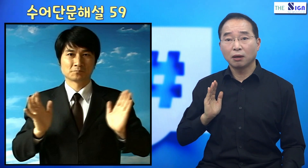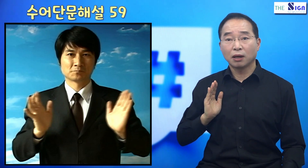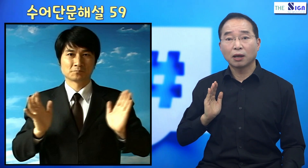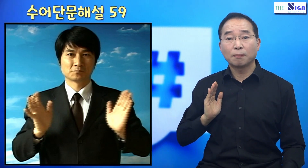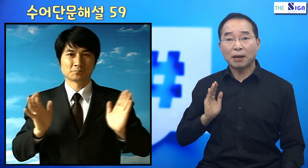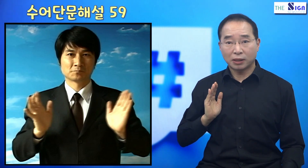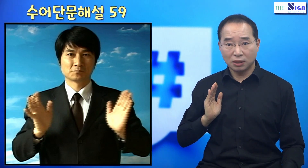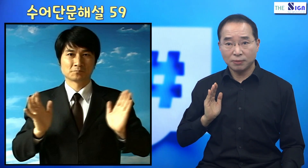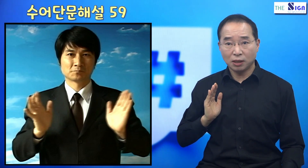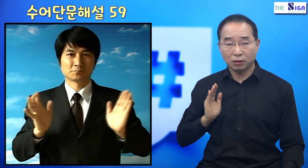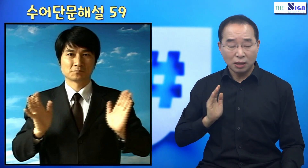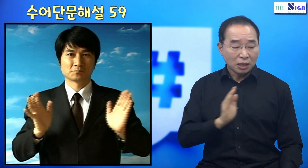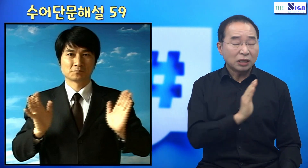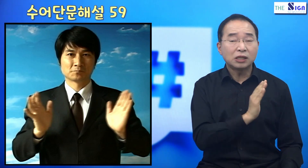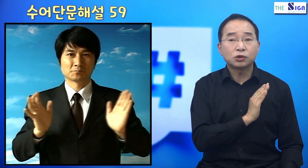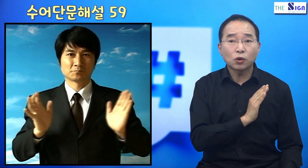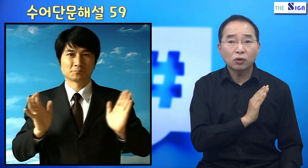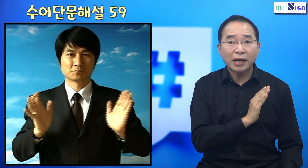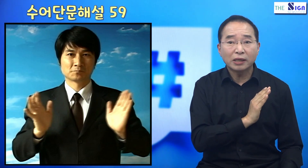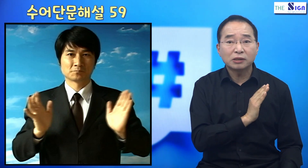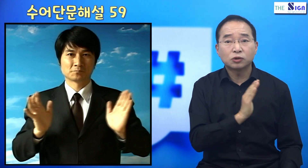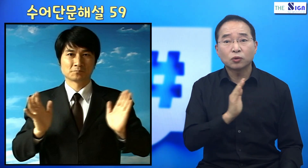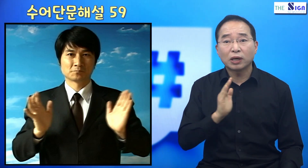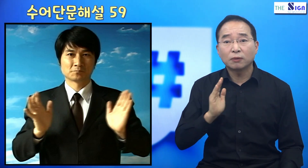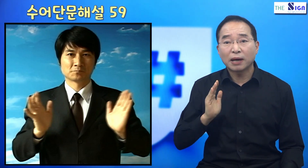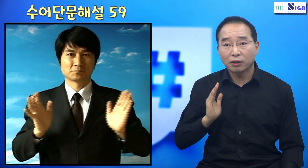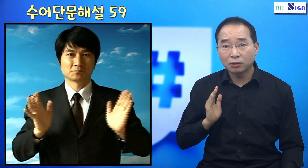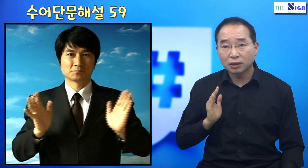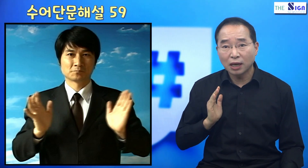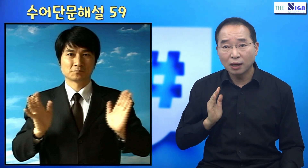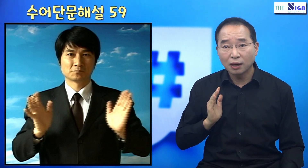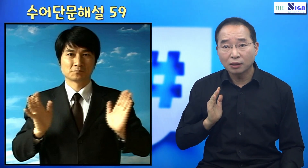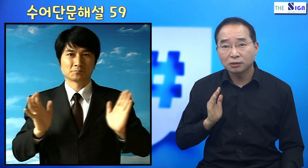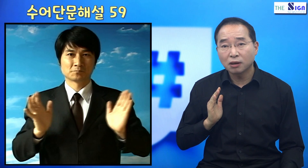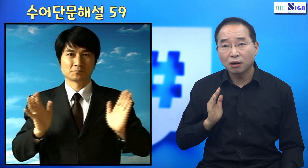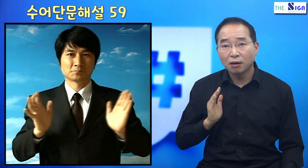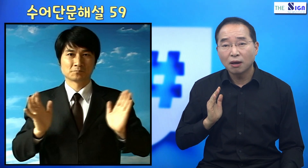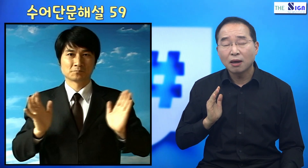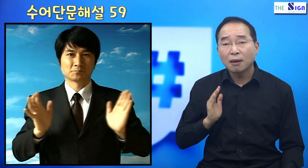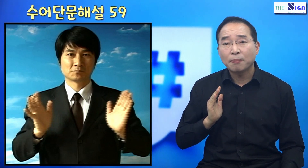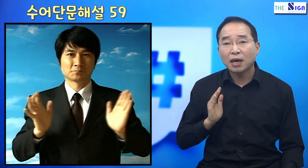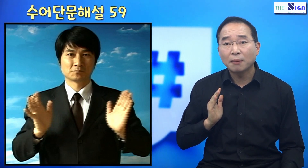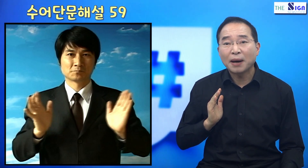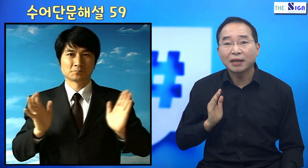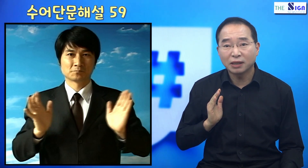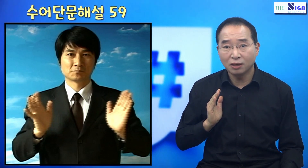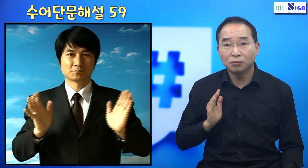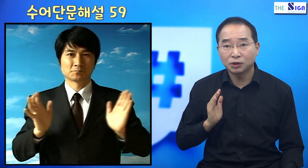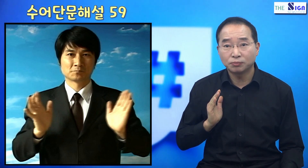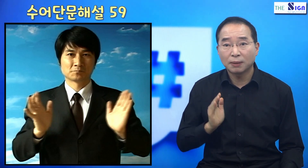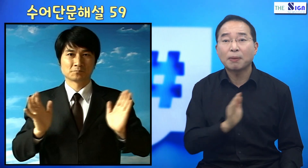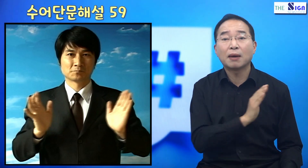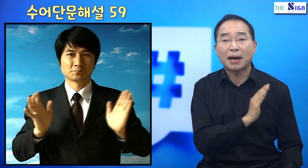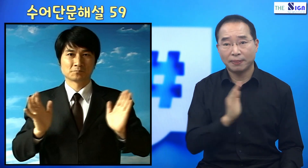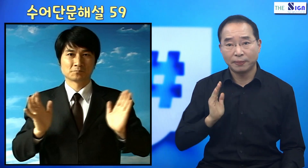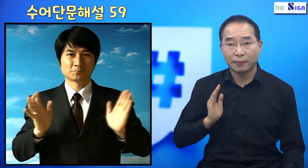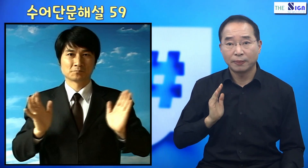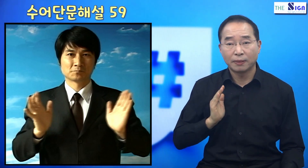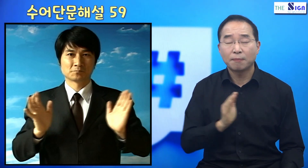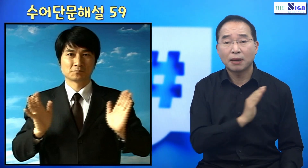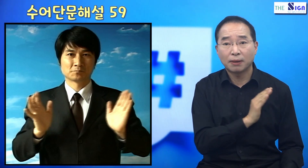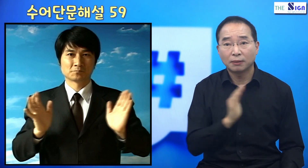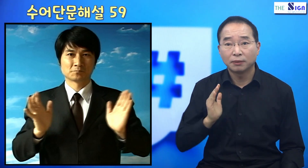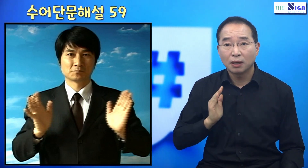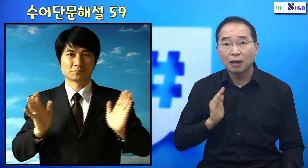이렇게 바뀌면 이쪽 라인에서 이쪽 라인으로 바뀌었다. 그래서 배반 개념을 씁니다. 배반.